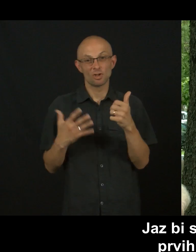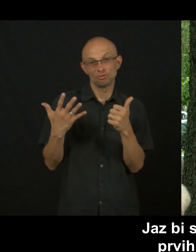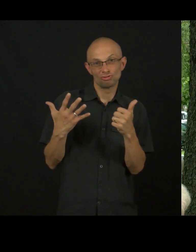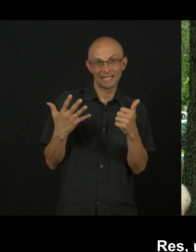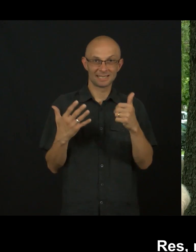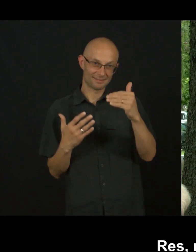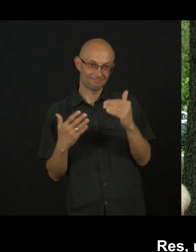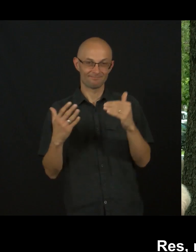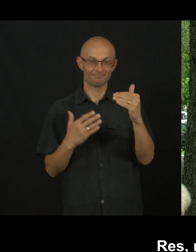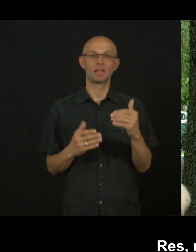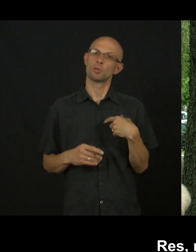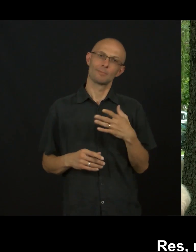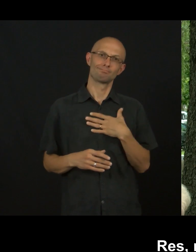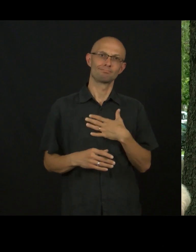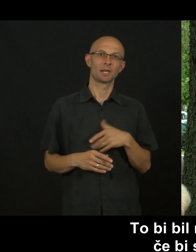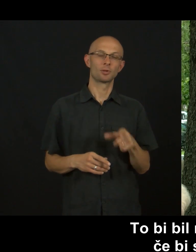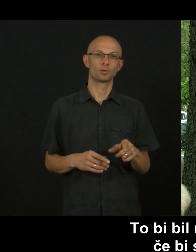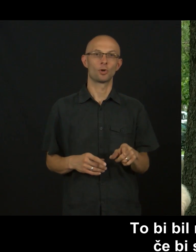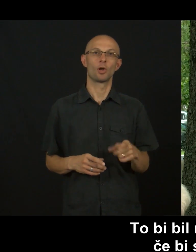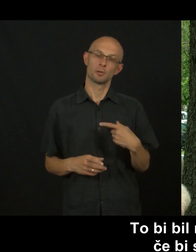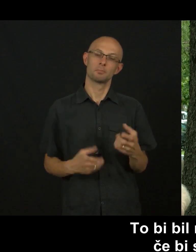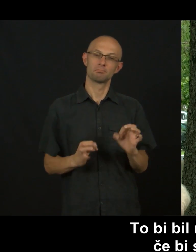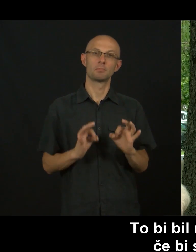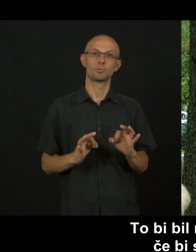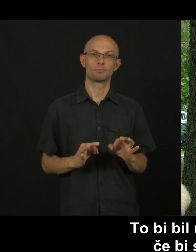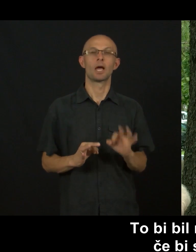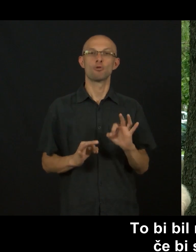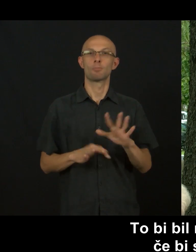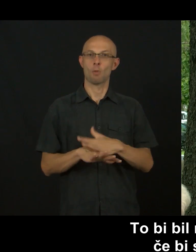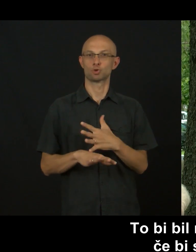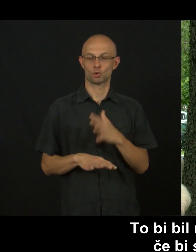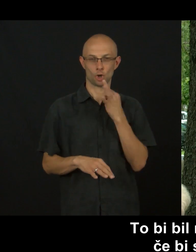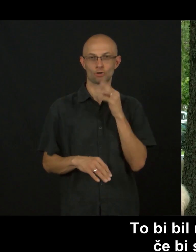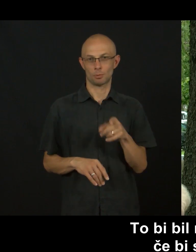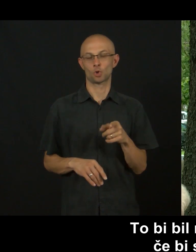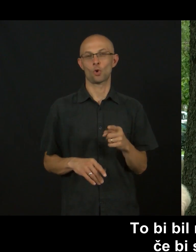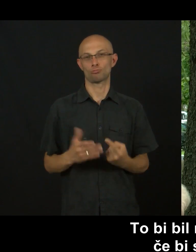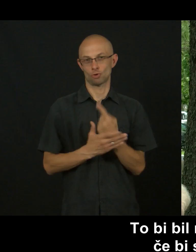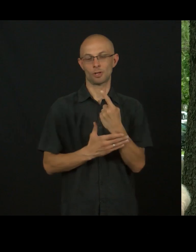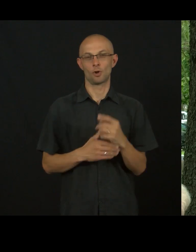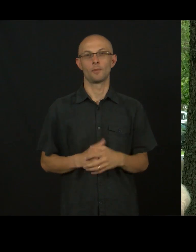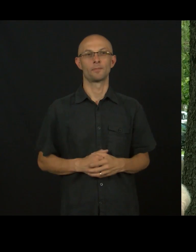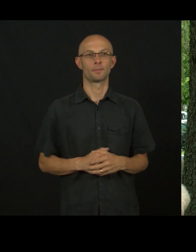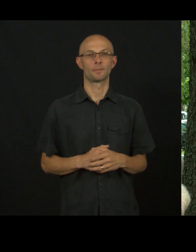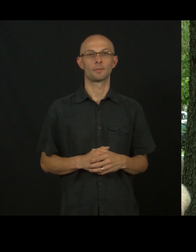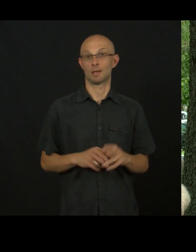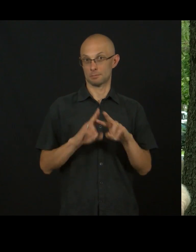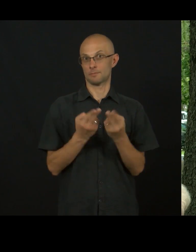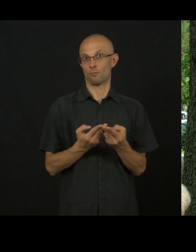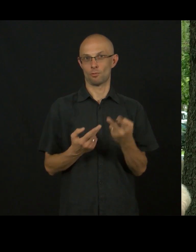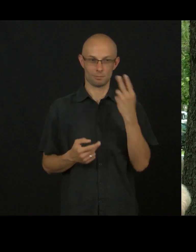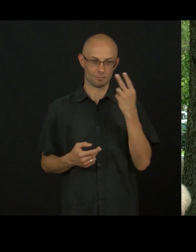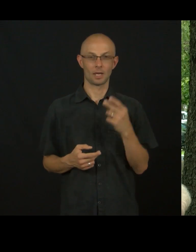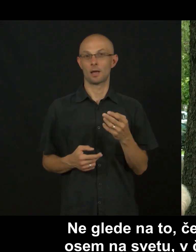prvih šest. Res bi mi bila. To mi je bil res zelo dober občutek, če bi se tako zgodil. Zdovno, ne?